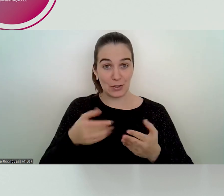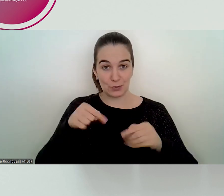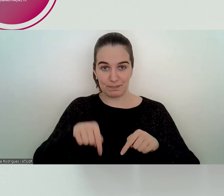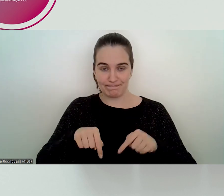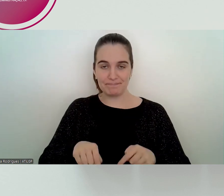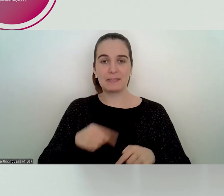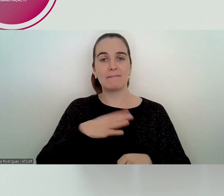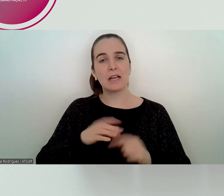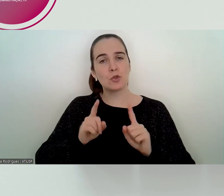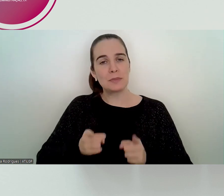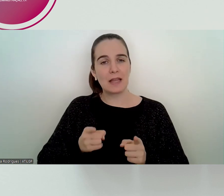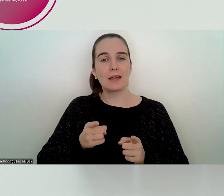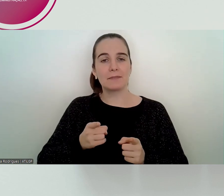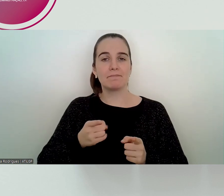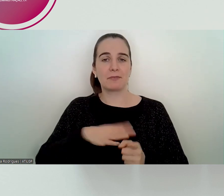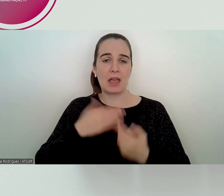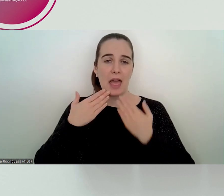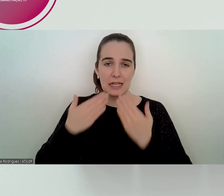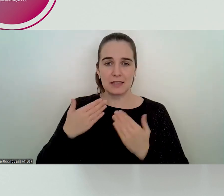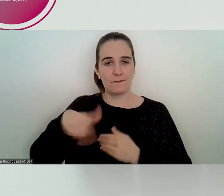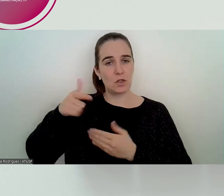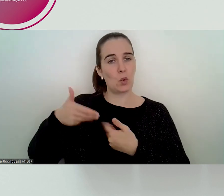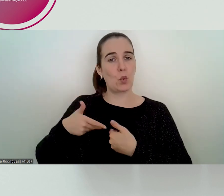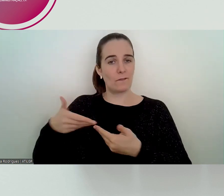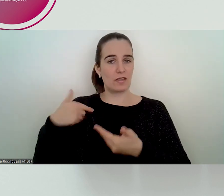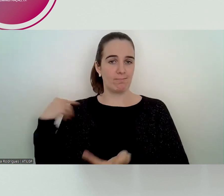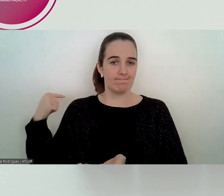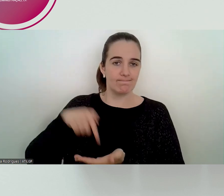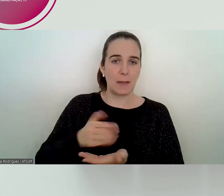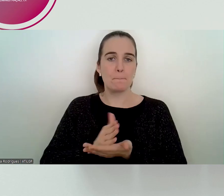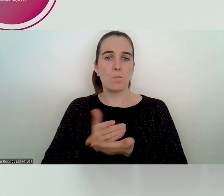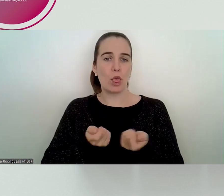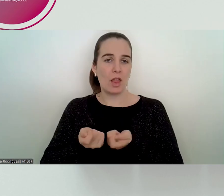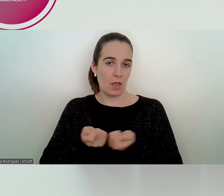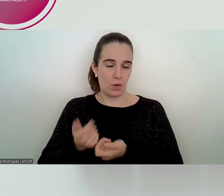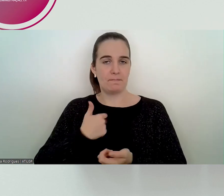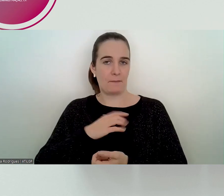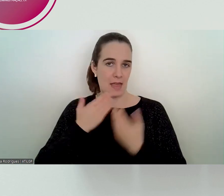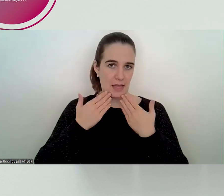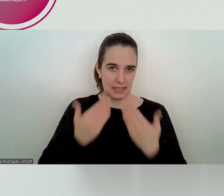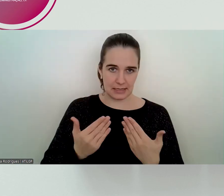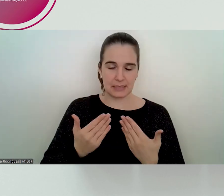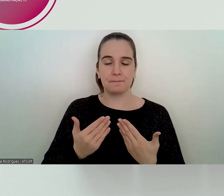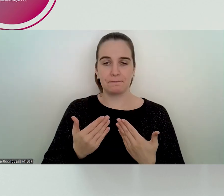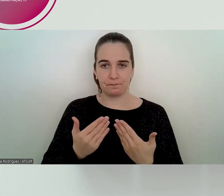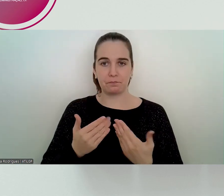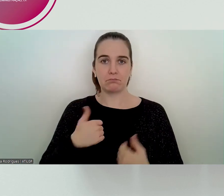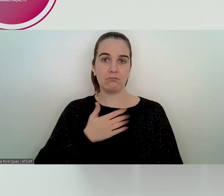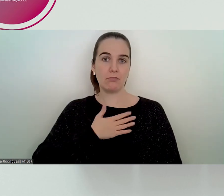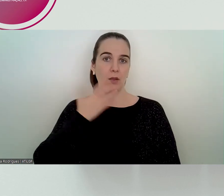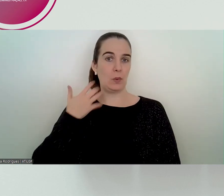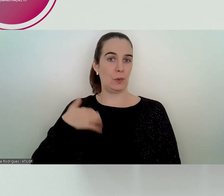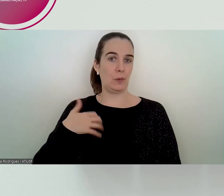Queria começar por agradecer o convite para moderar este webinar, dizer que me honra